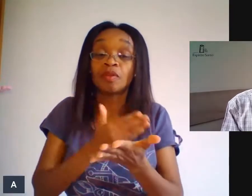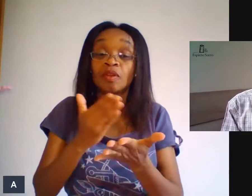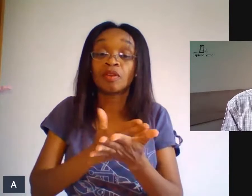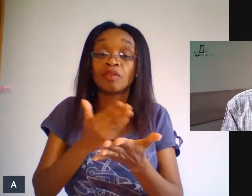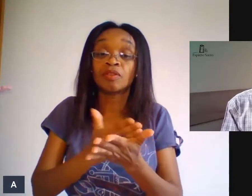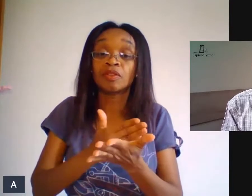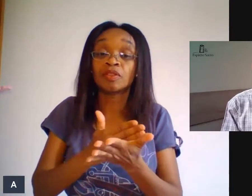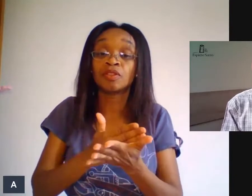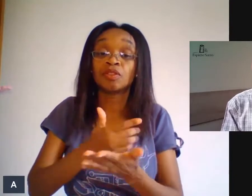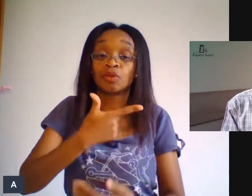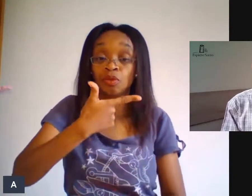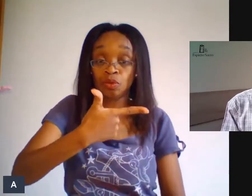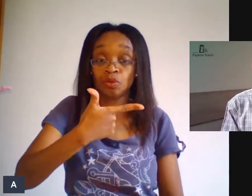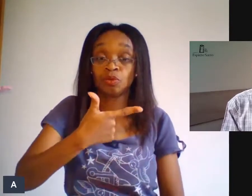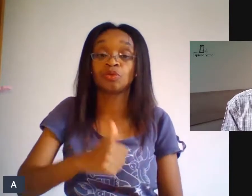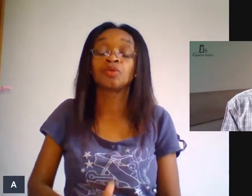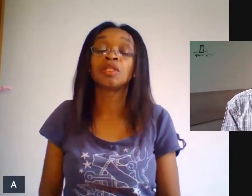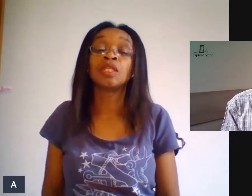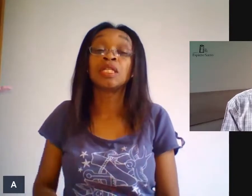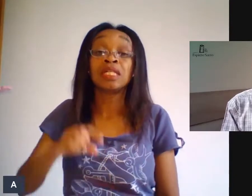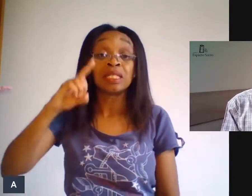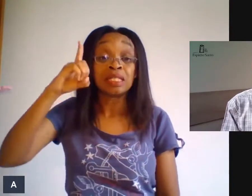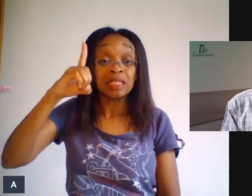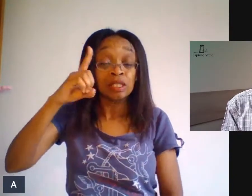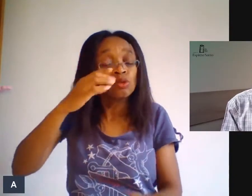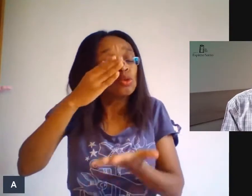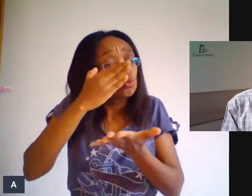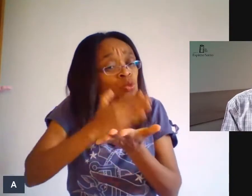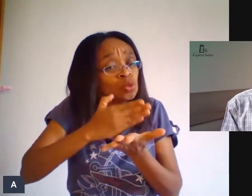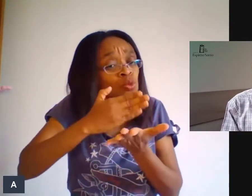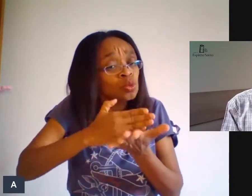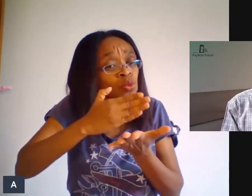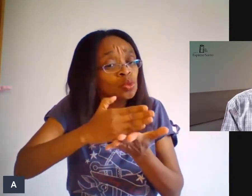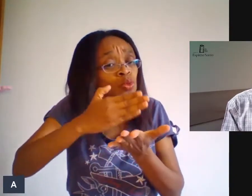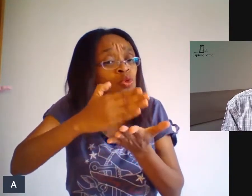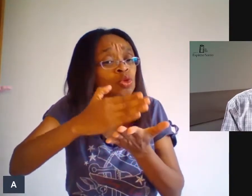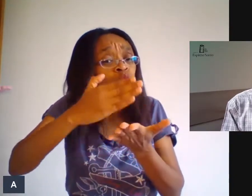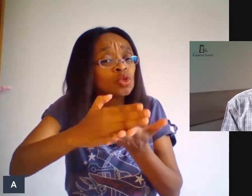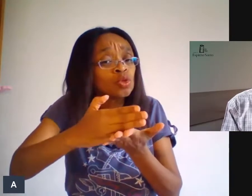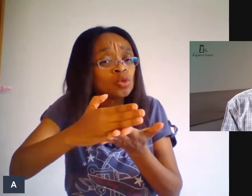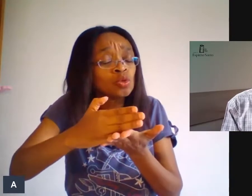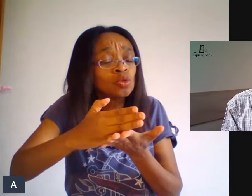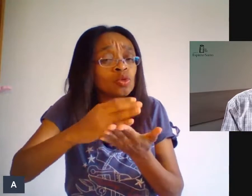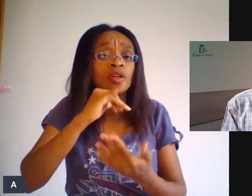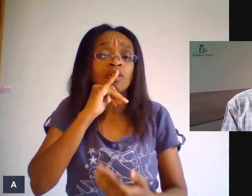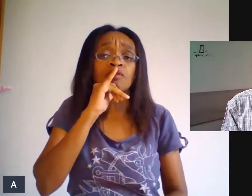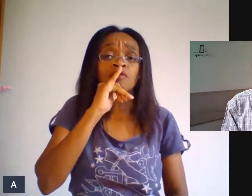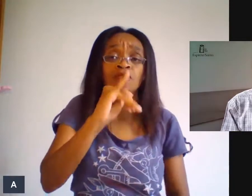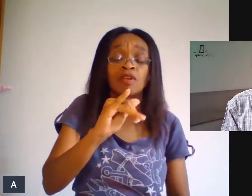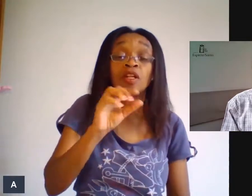11, Deus continua exaltando a,